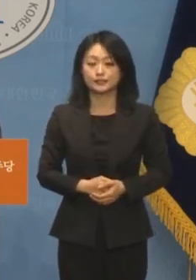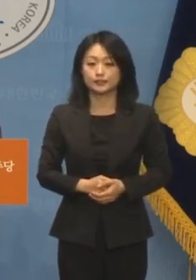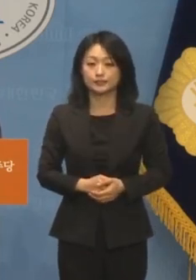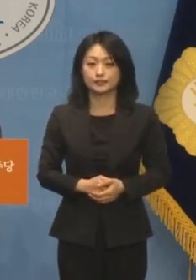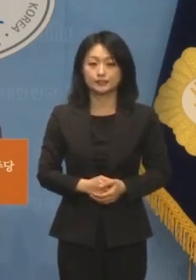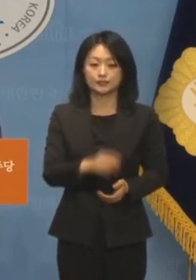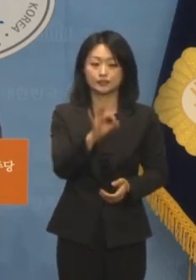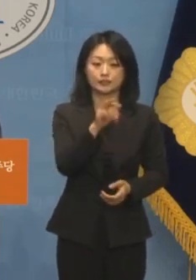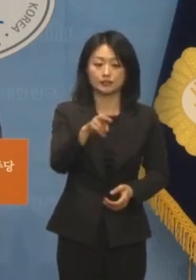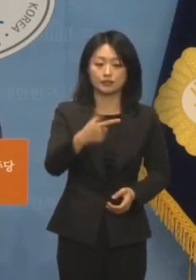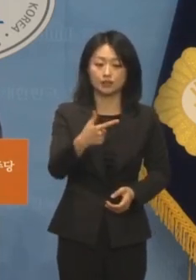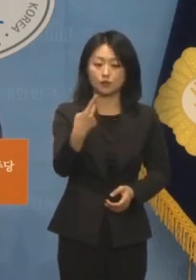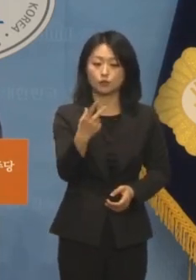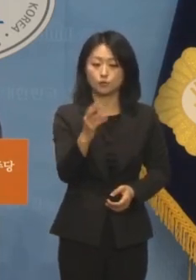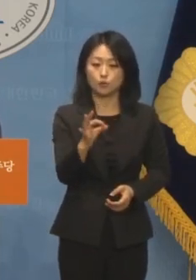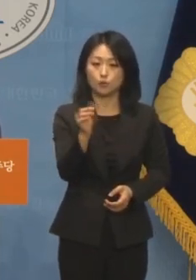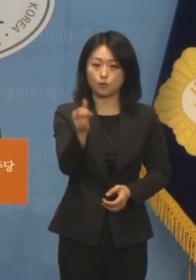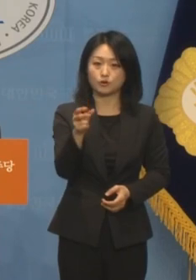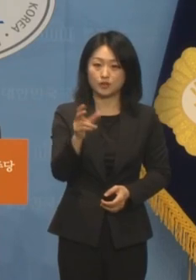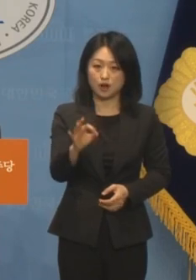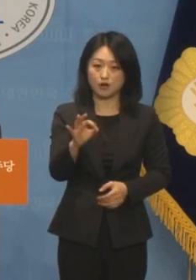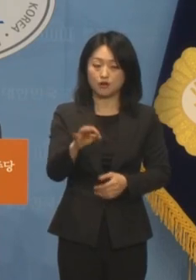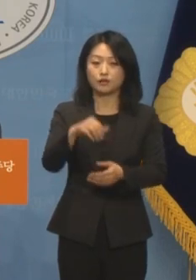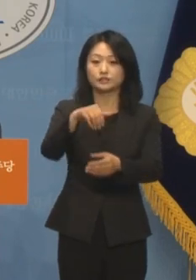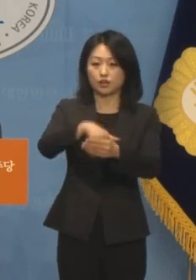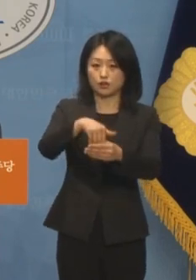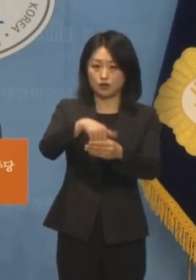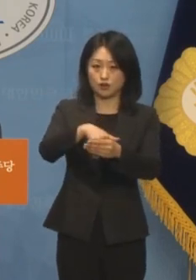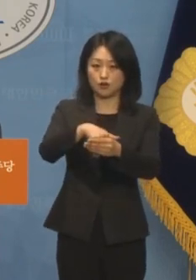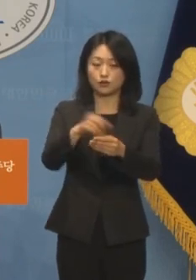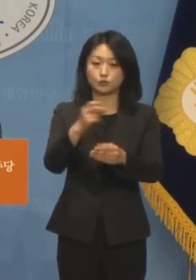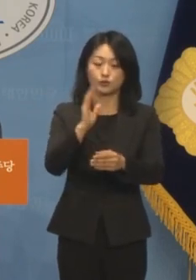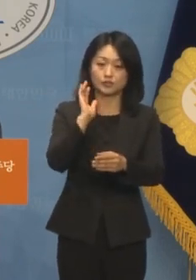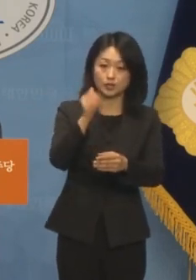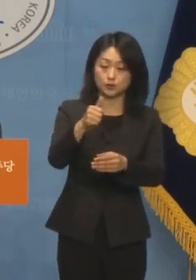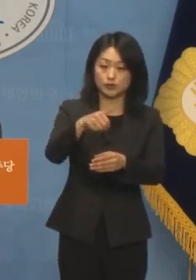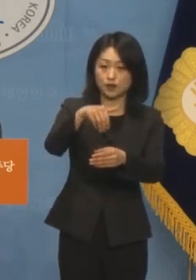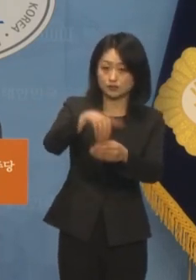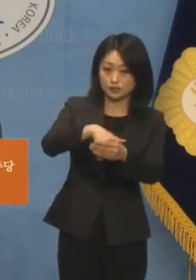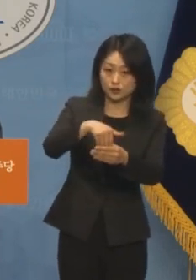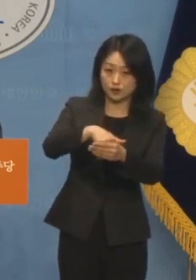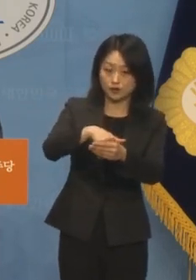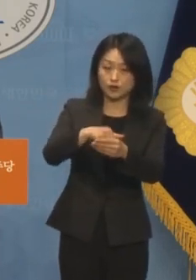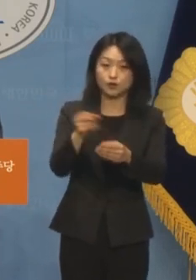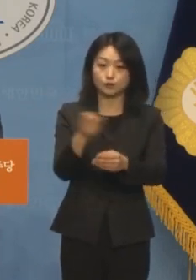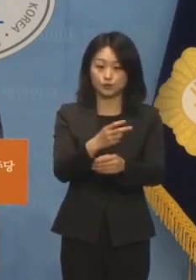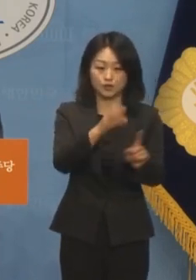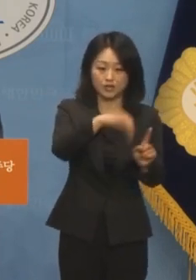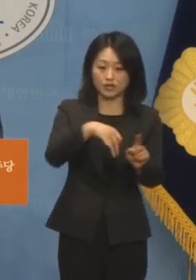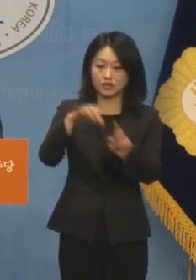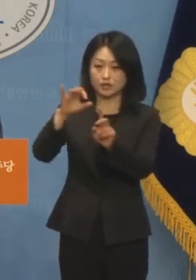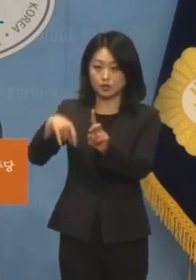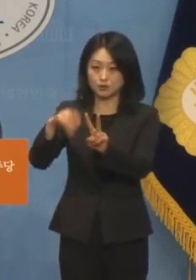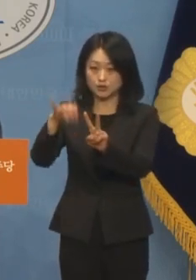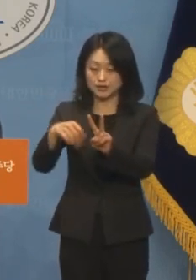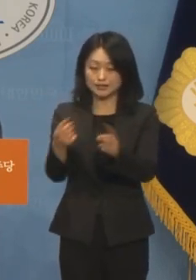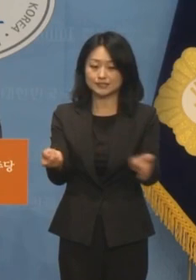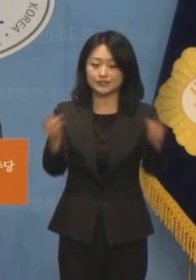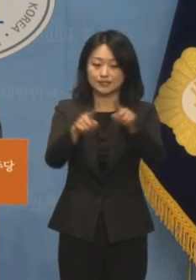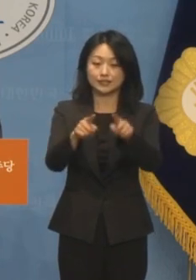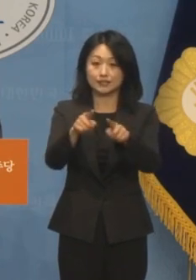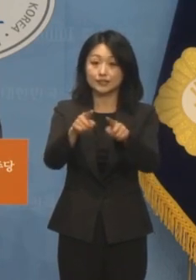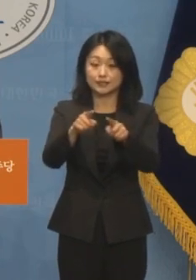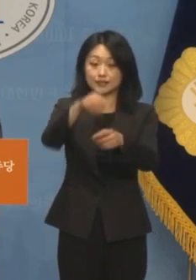완전연동형 선거제뿐만 아니라 대통령 선거와 자치단체장 결선투표제 도입을 제안하고 지역정당